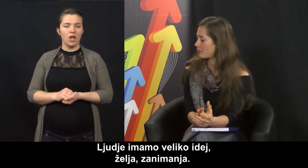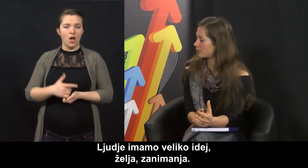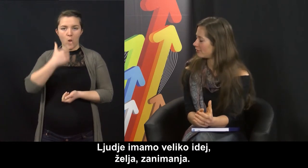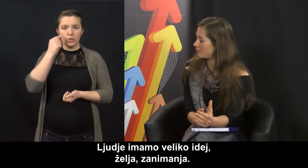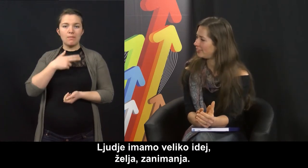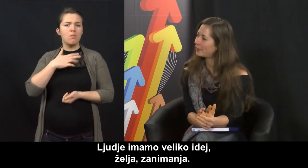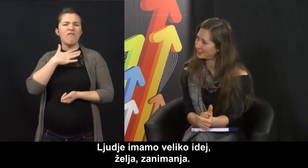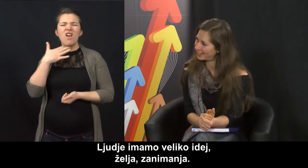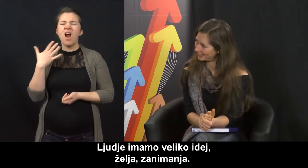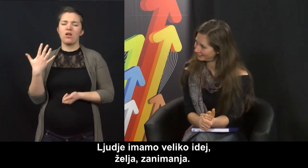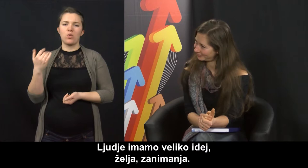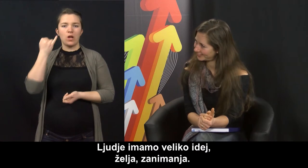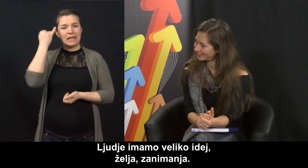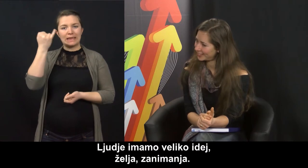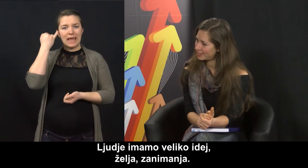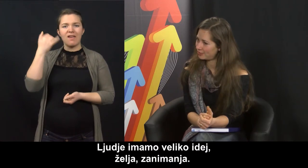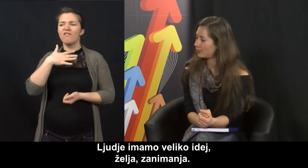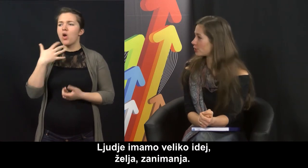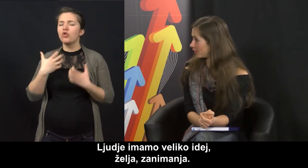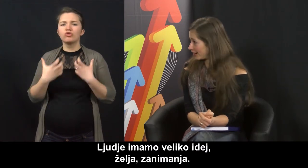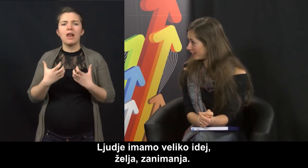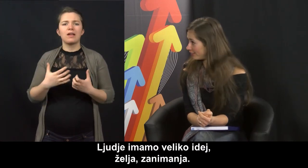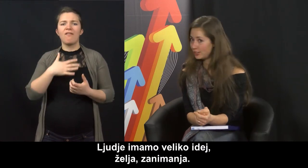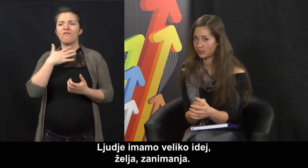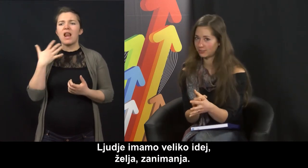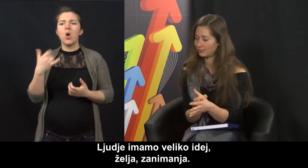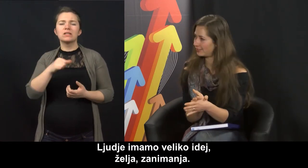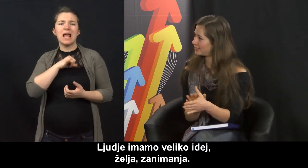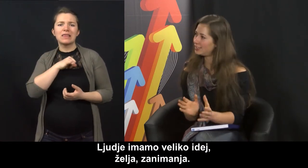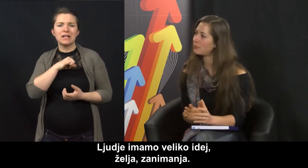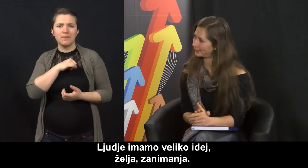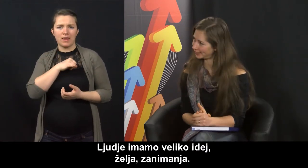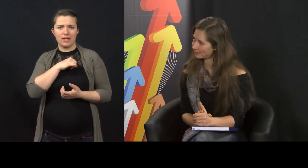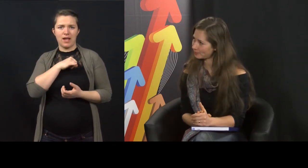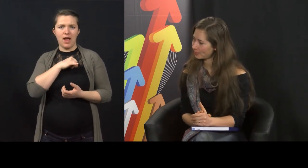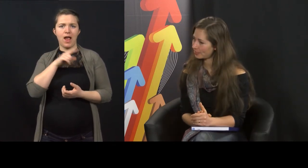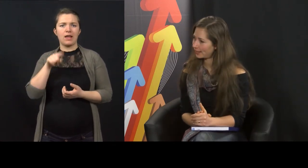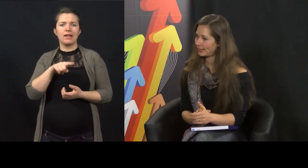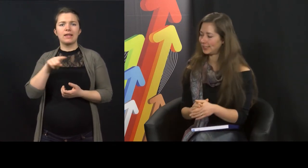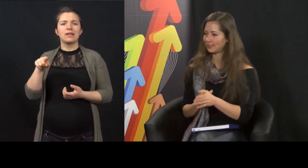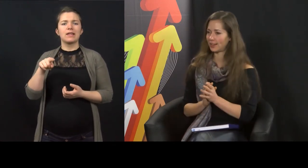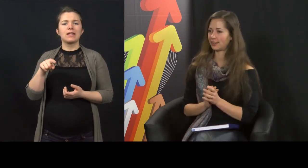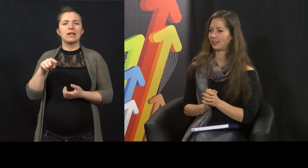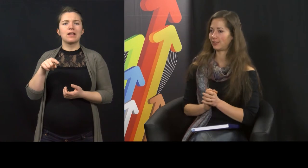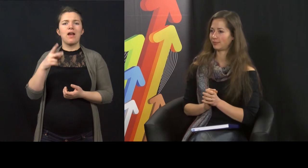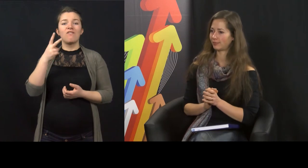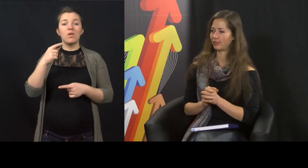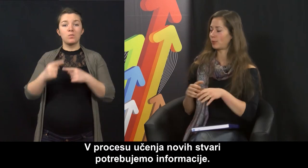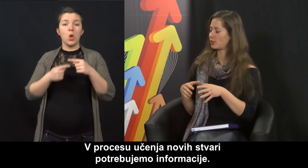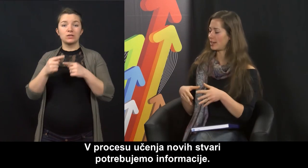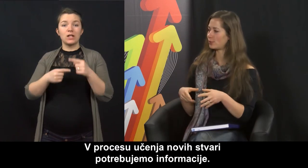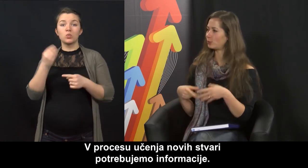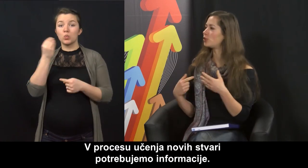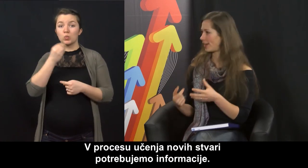Ljudje imamo veliko idej, veliko želja, veliko zanimanja. In